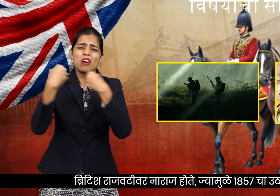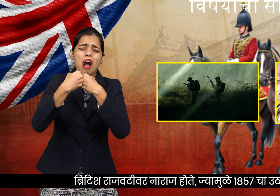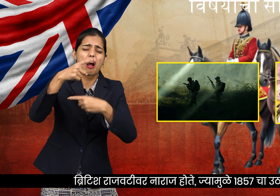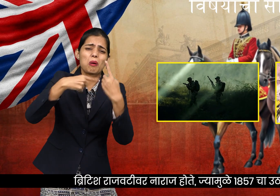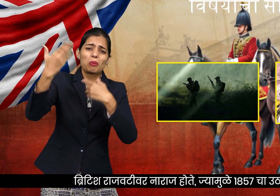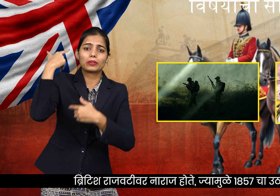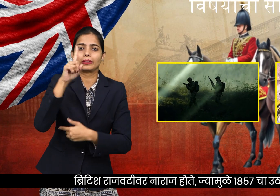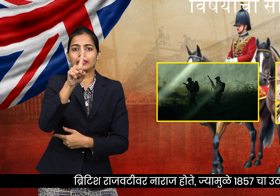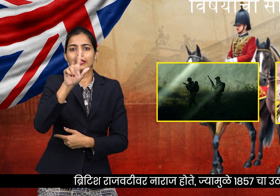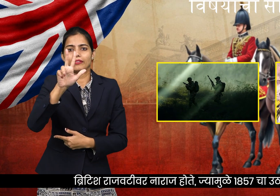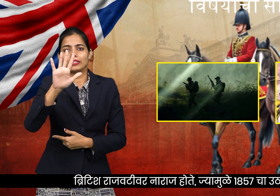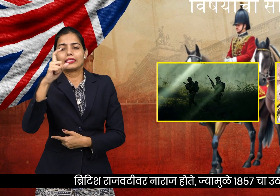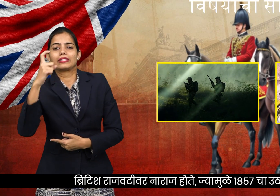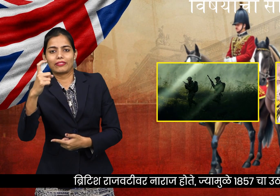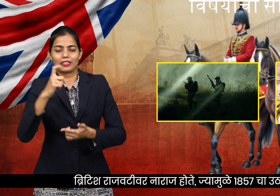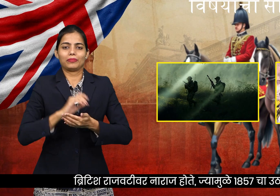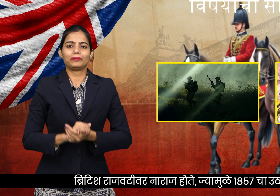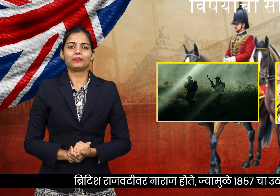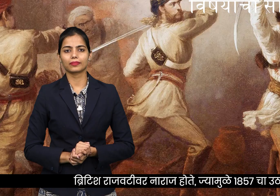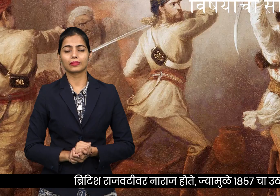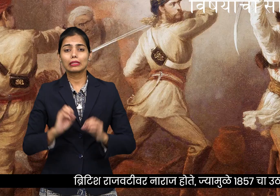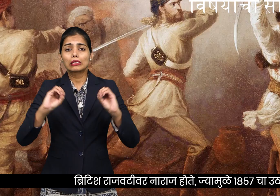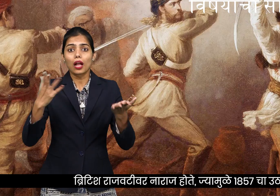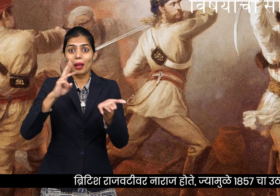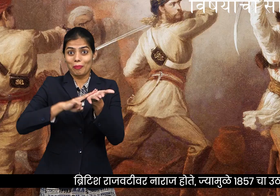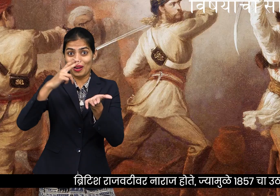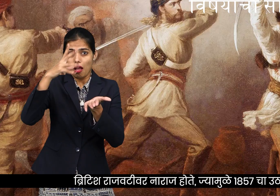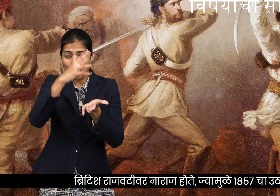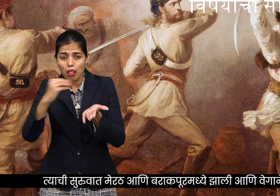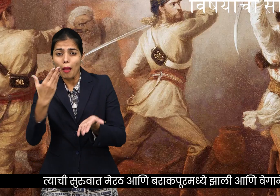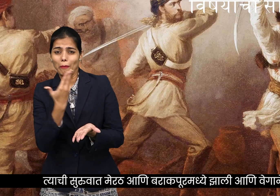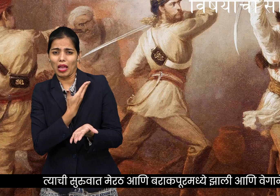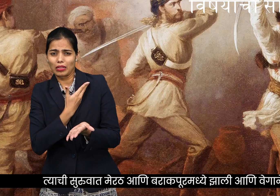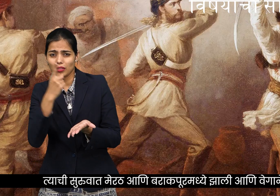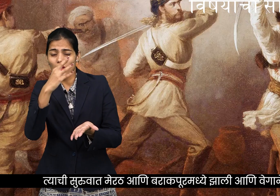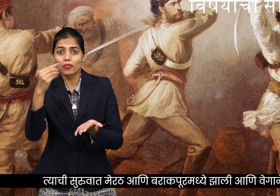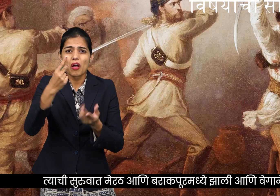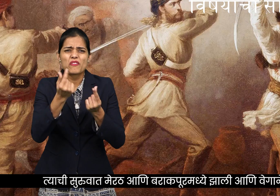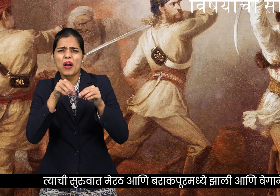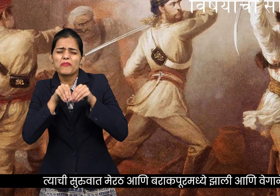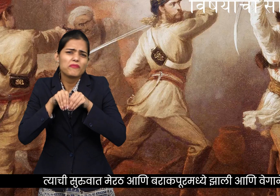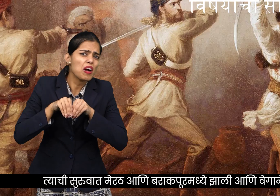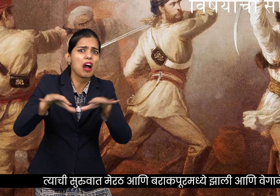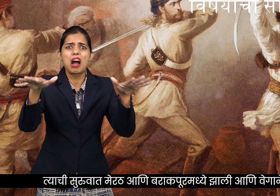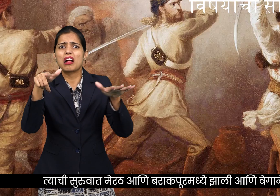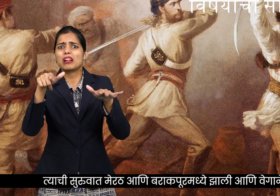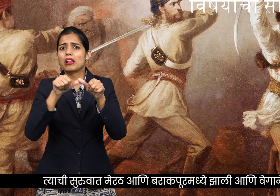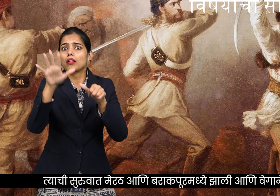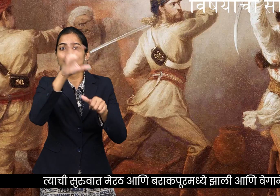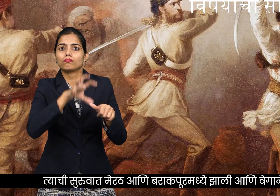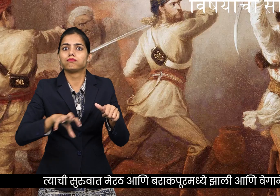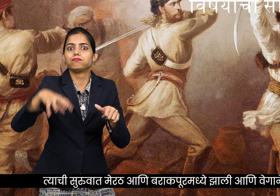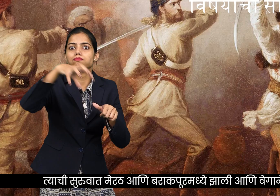राजवटीवर नाराज होते, ज्यामुळे 1857 चा उठाव झाला. त्याची सुरुवात मेरठ आणि